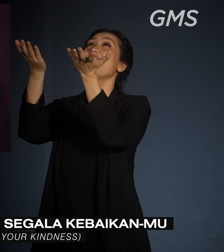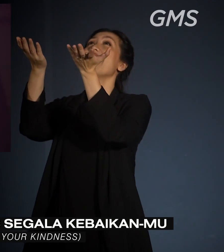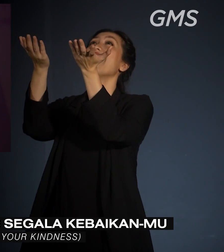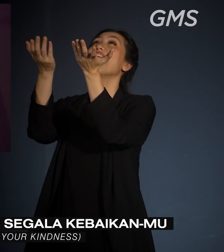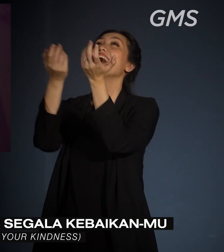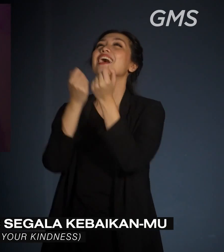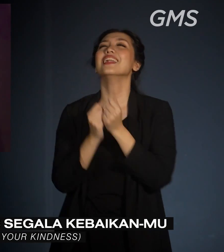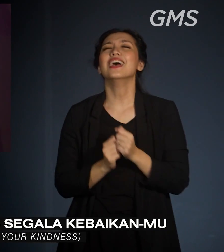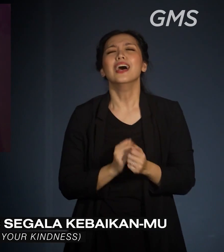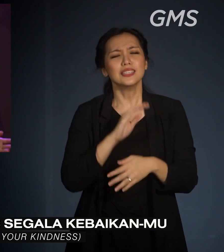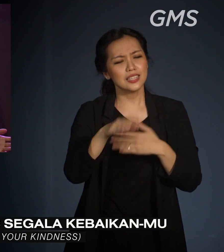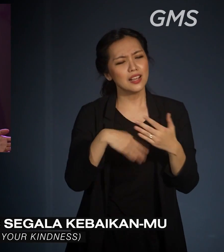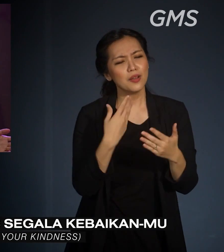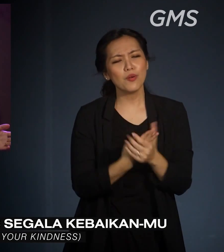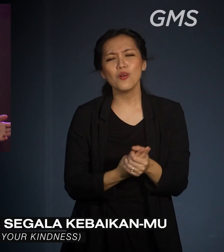balas